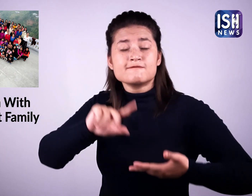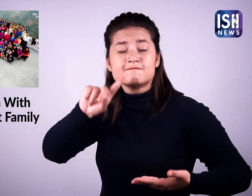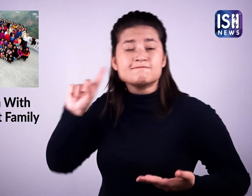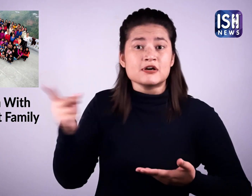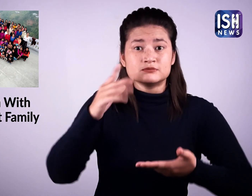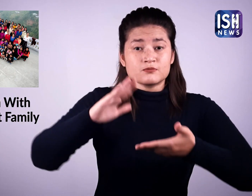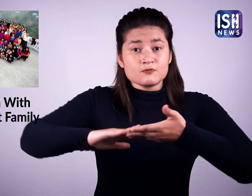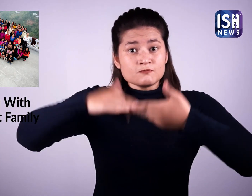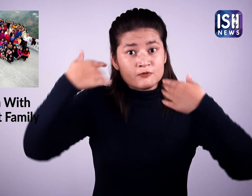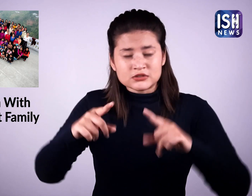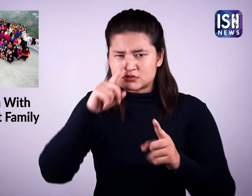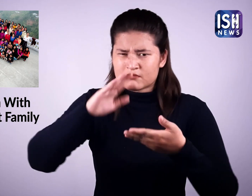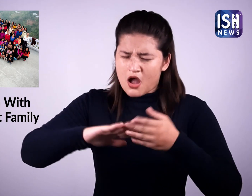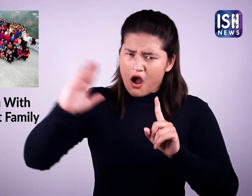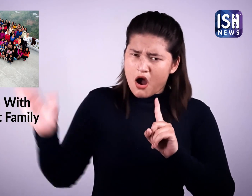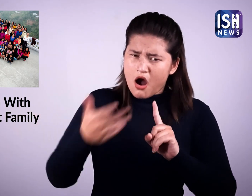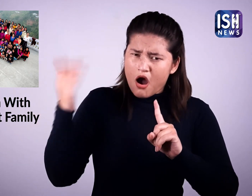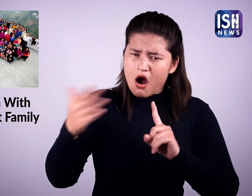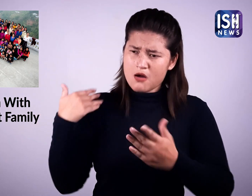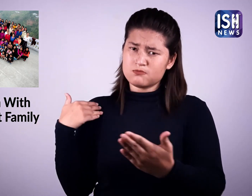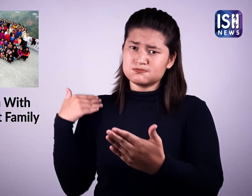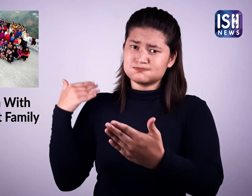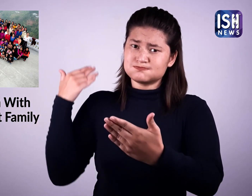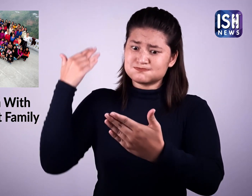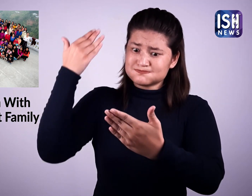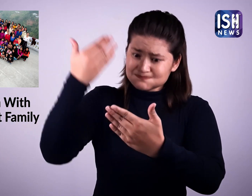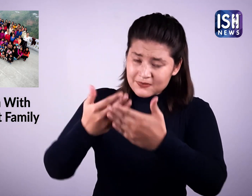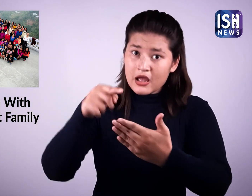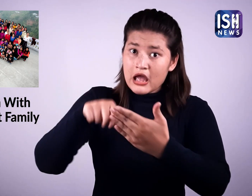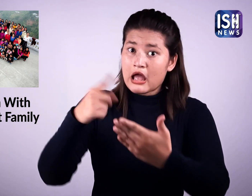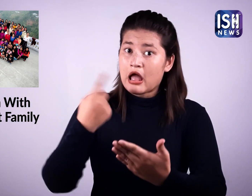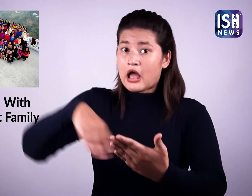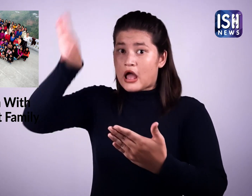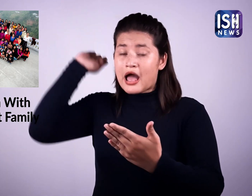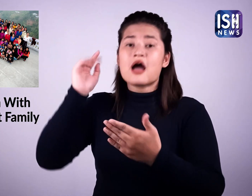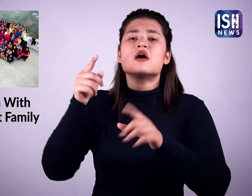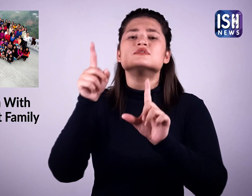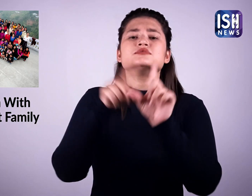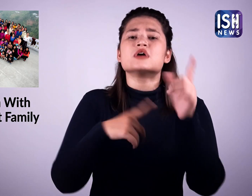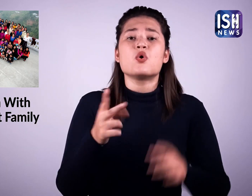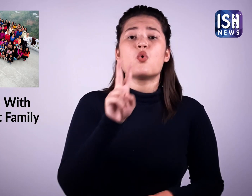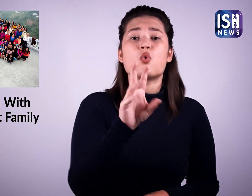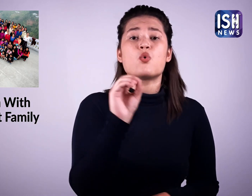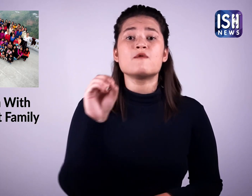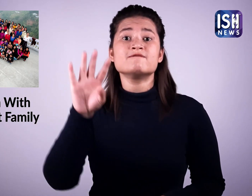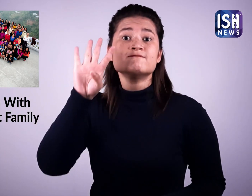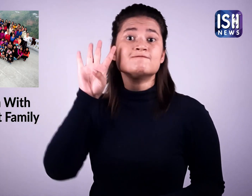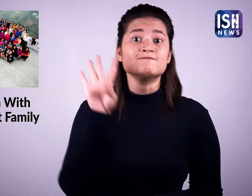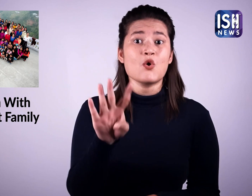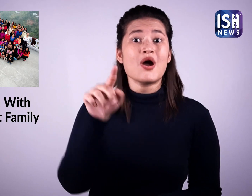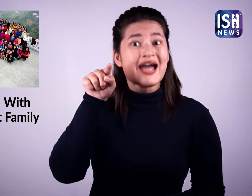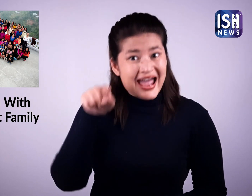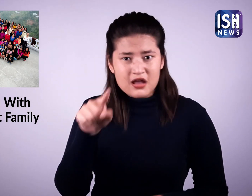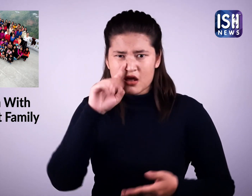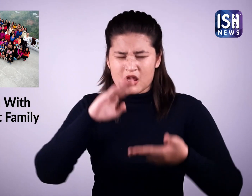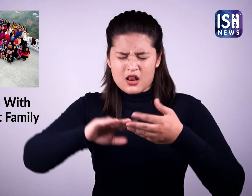की उमर में शादी की थी, और उन्होंने 2004 में अपनी आखरी पत्नी से शादी की,